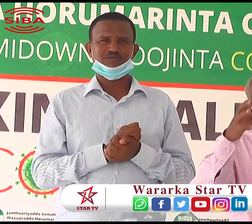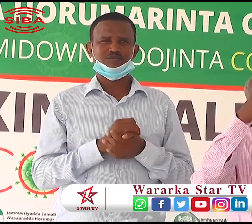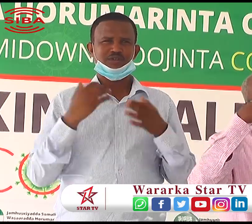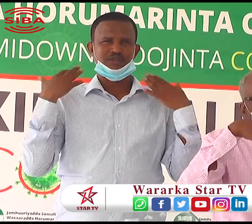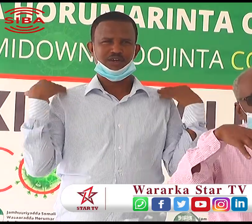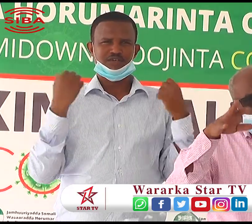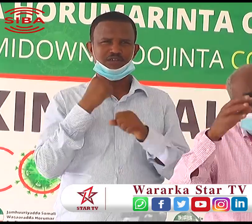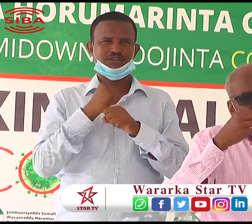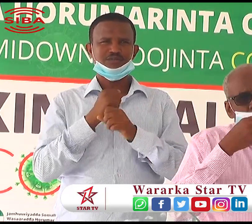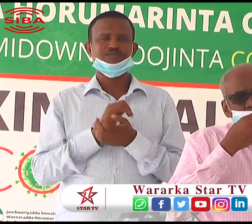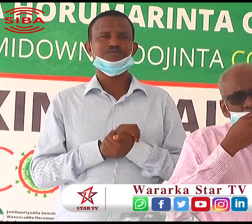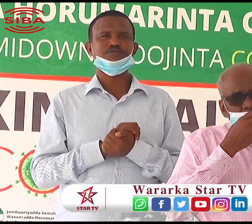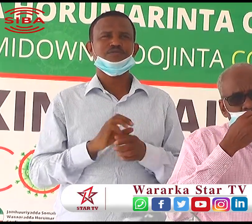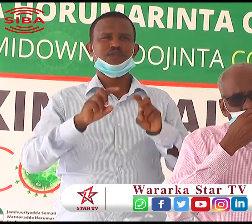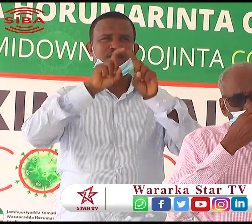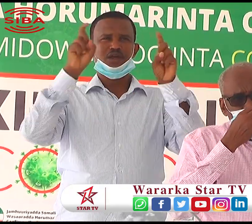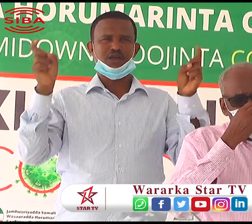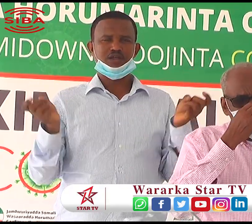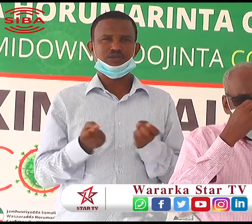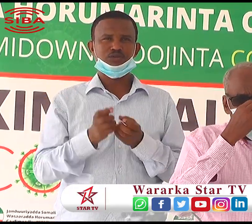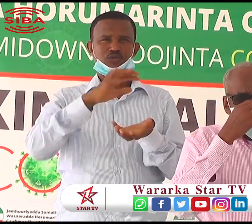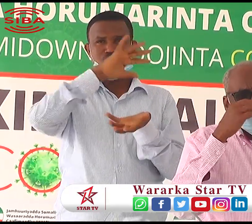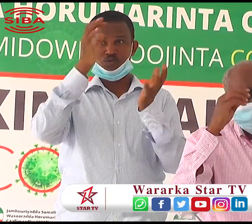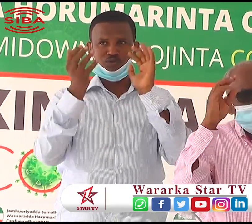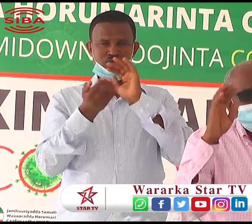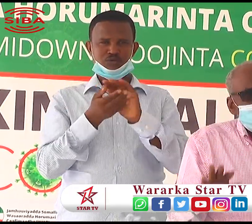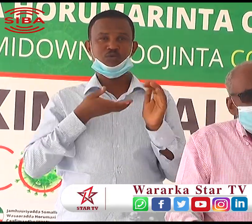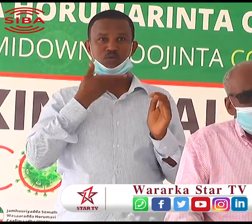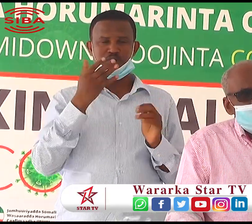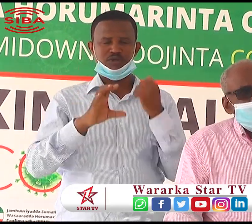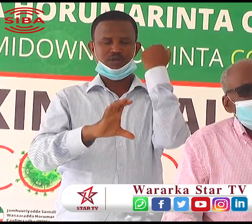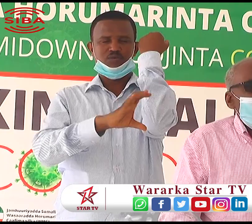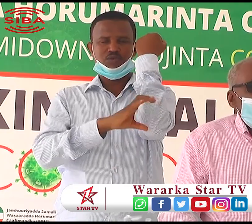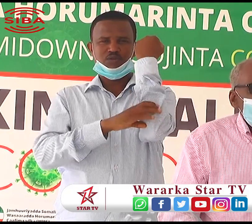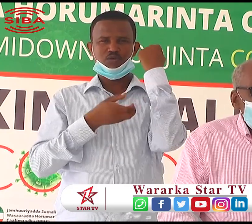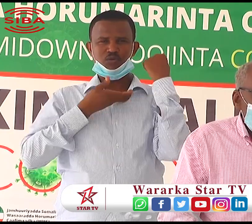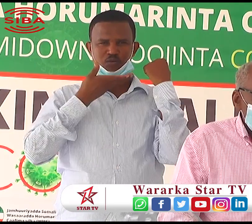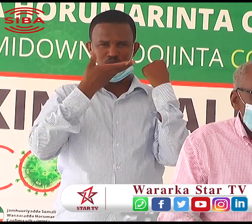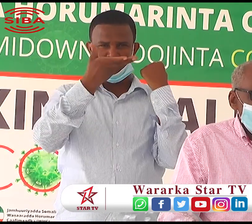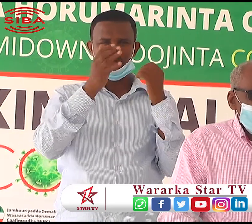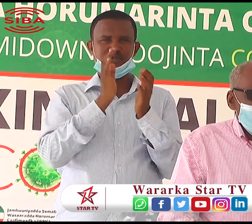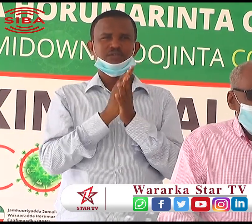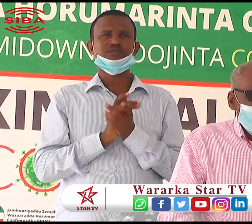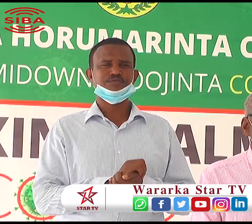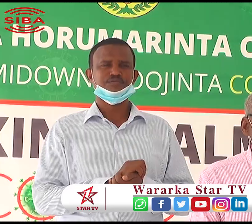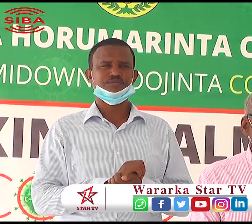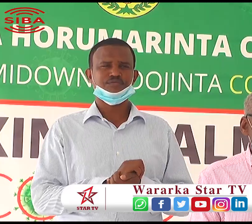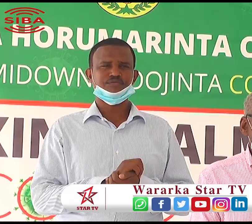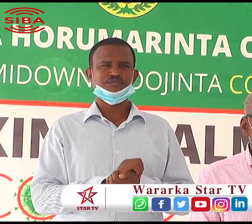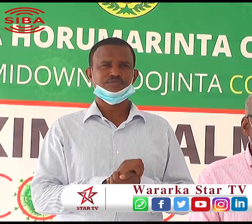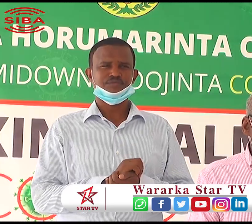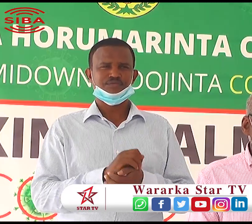xaaladdu guud ee wadanku 24 saacadood u dambeeyay sida ayay ahayd.